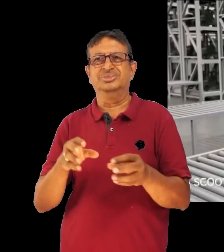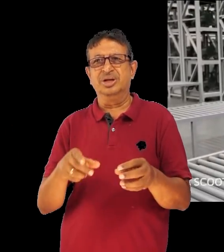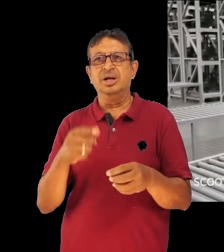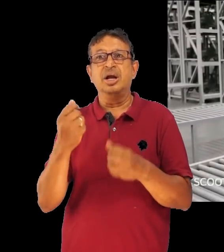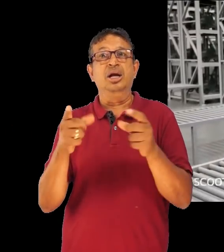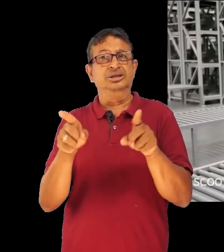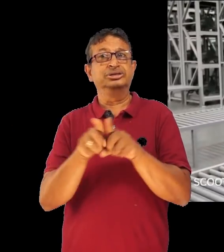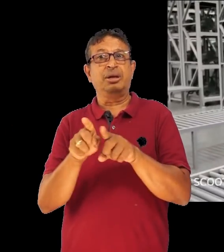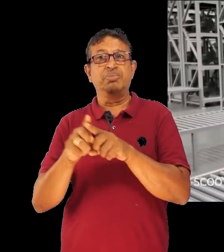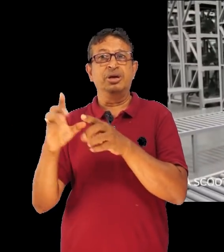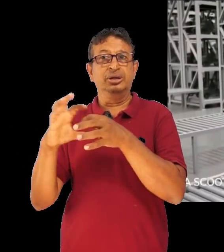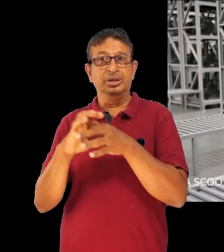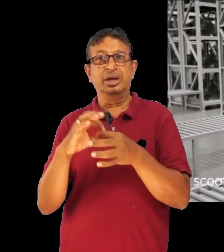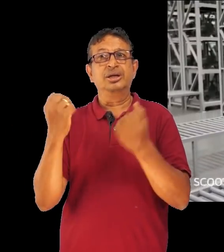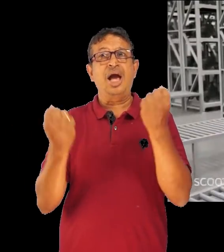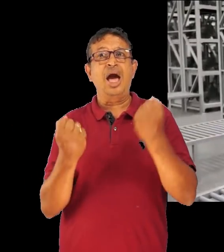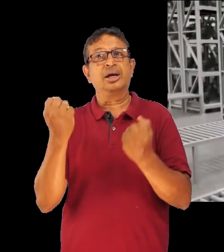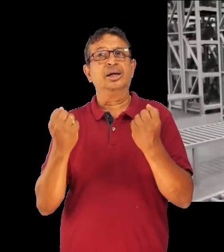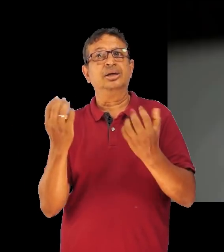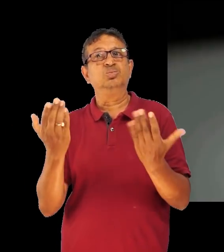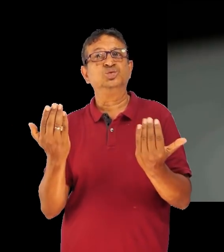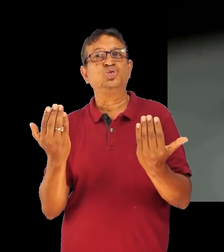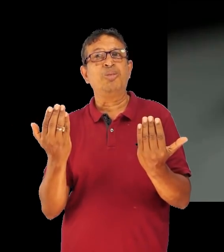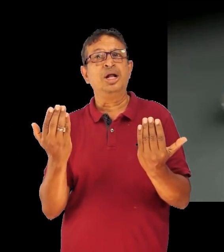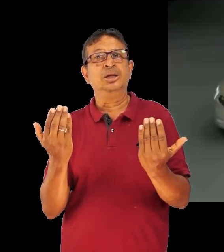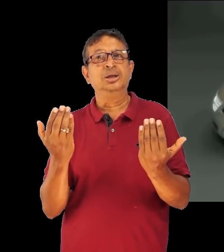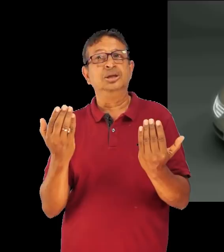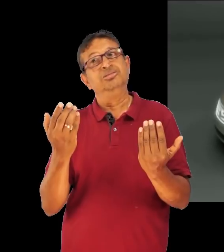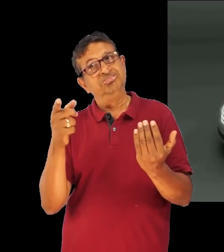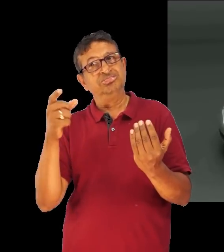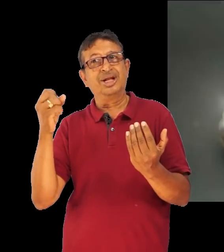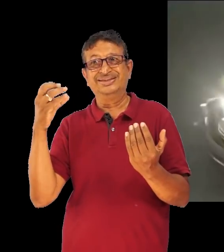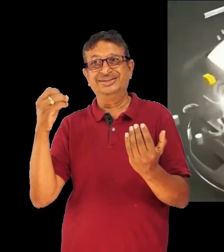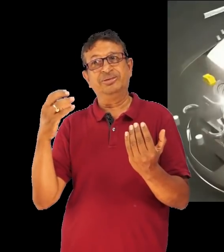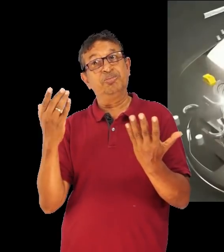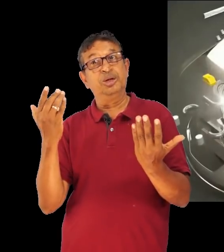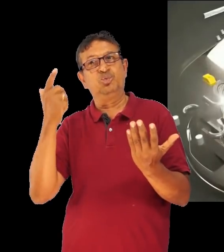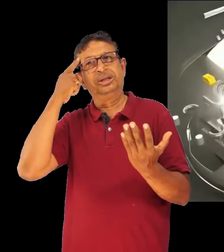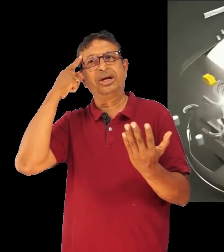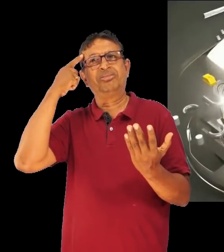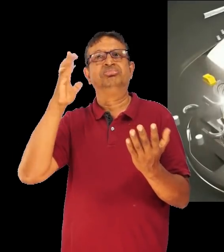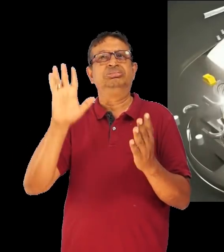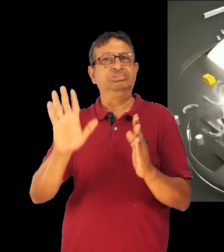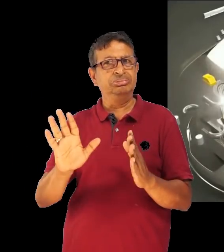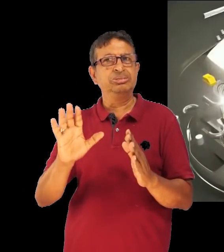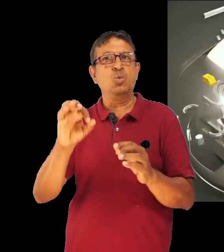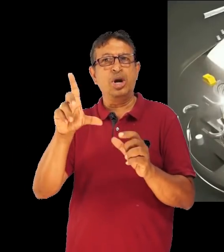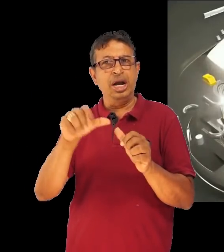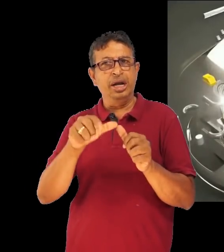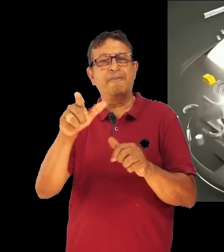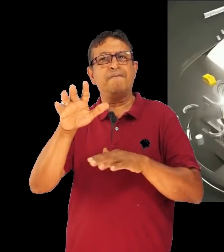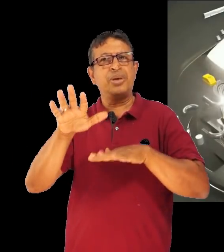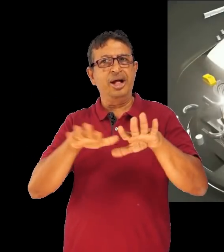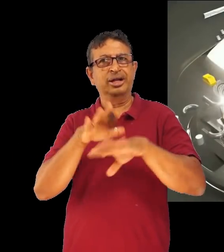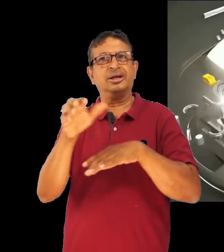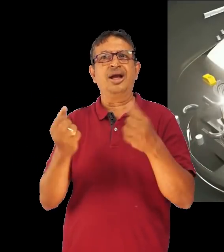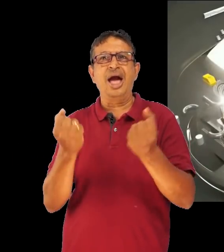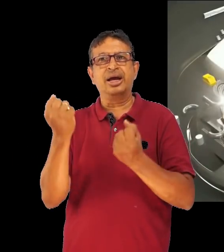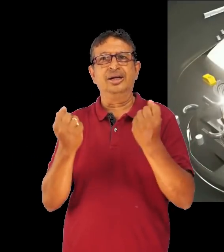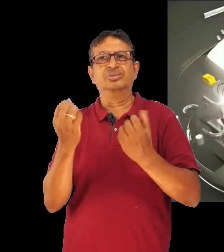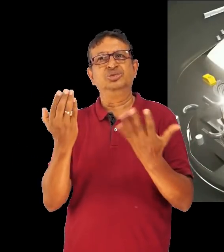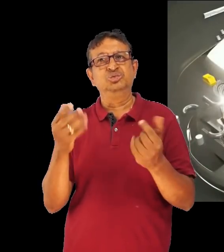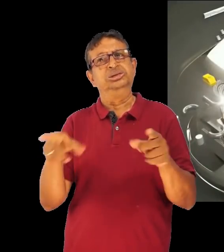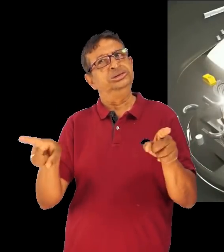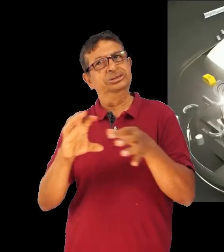लगभग 1 करोड़ इलेक्ट्रिक स्कूटर्स हर साल की। तो कार्स के मामले में तो डेफिनेटली इलेक्ट्रिक रेवोल्यूशन नहीं आया, लेकिन अब जल्द ही हम कह सकते